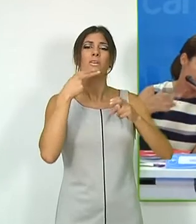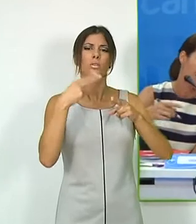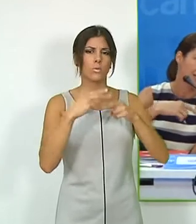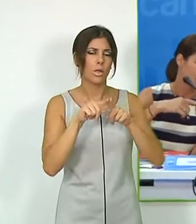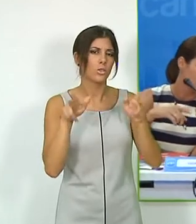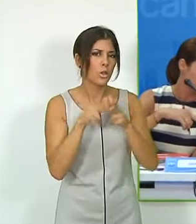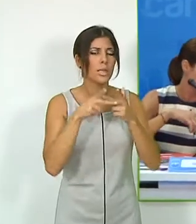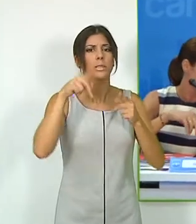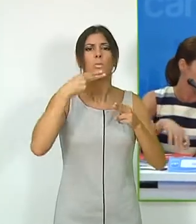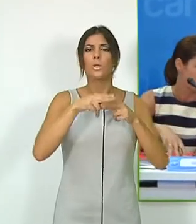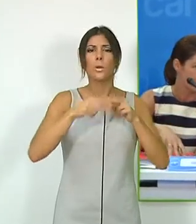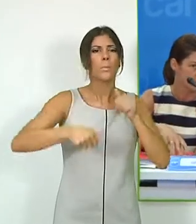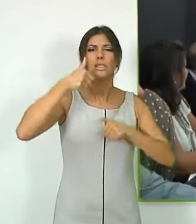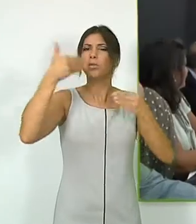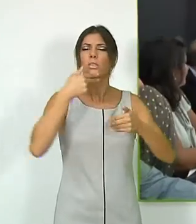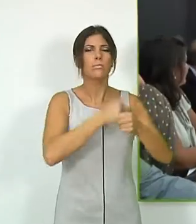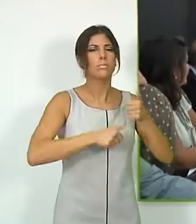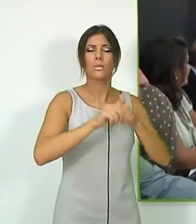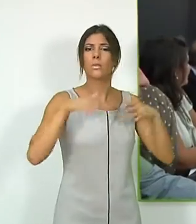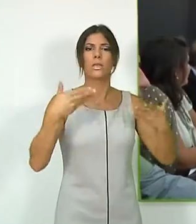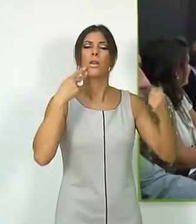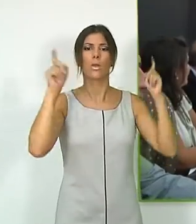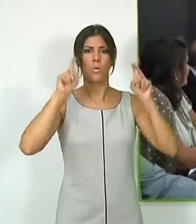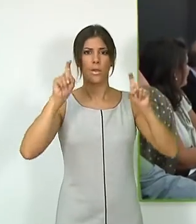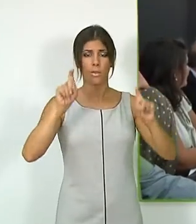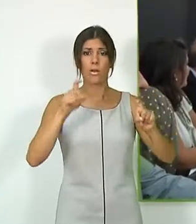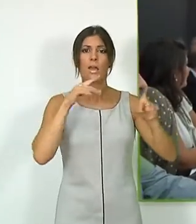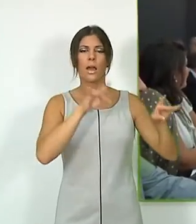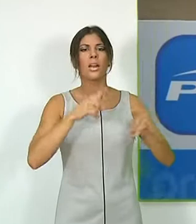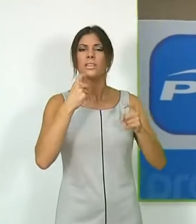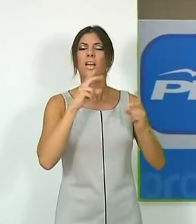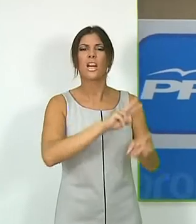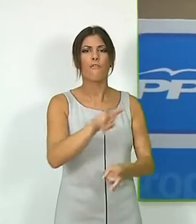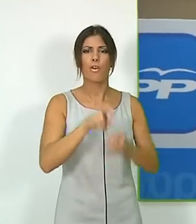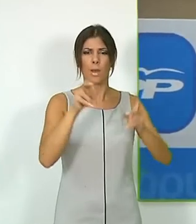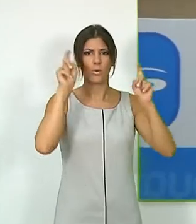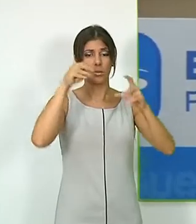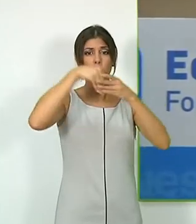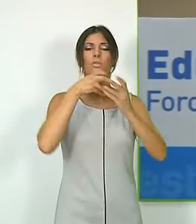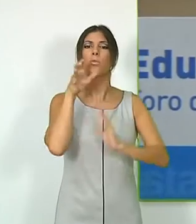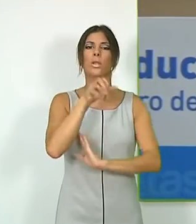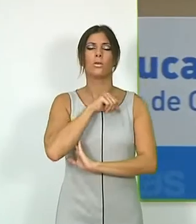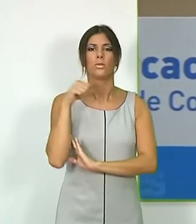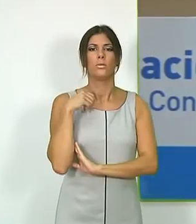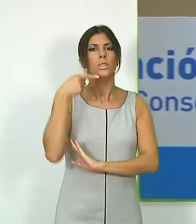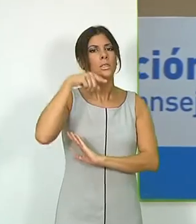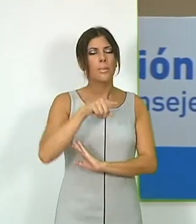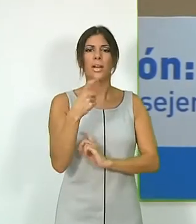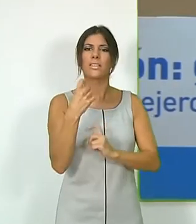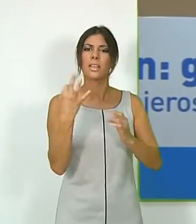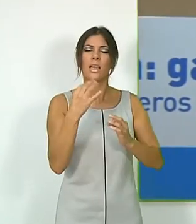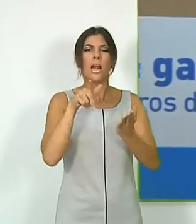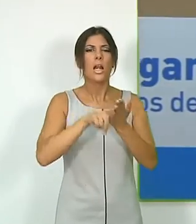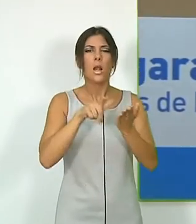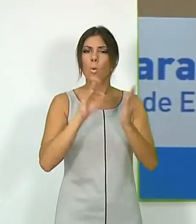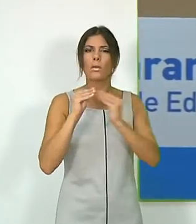político y social lo más importante es la educación. Arenas ha afirmado que urge una reforma educativa en nuestra comunidad autónoma y ha abogado